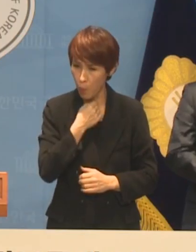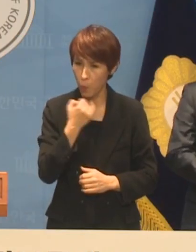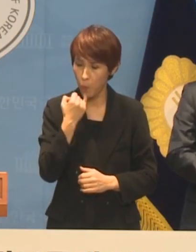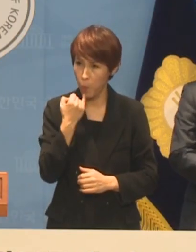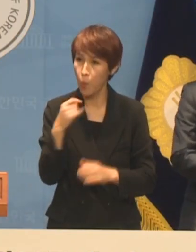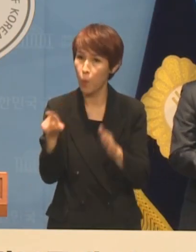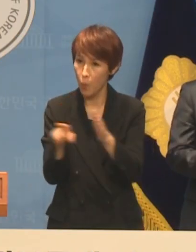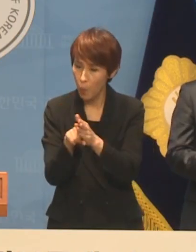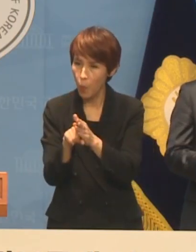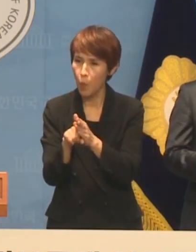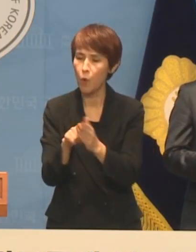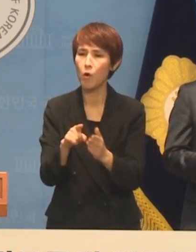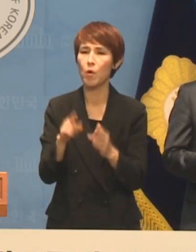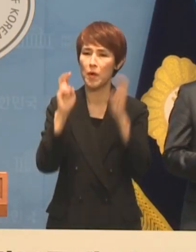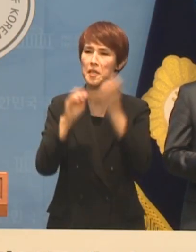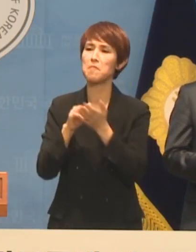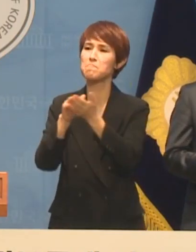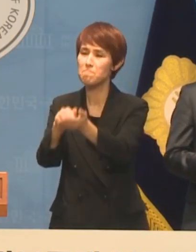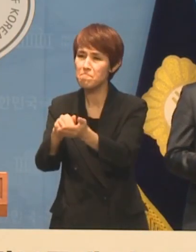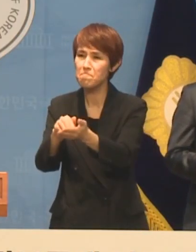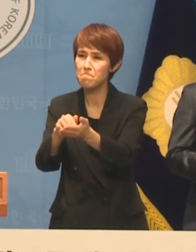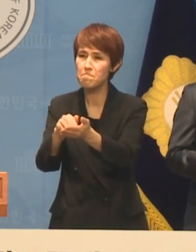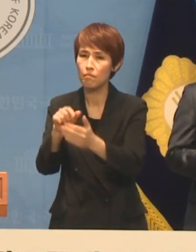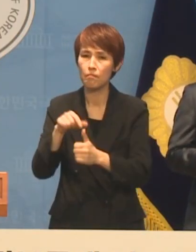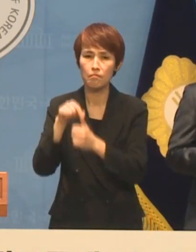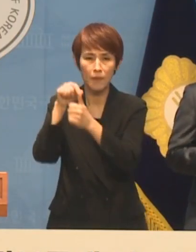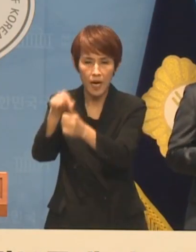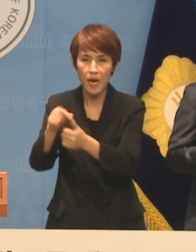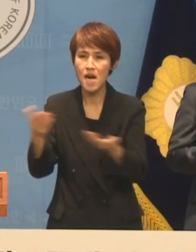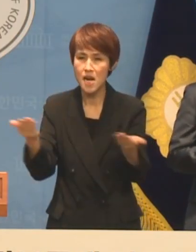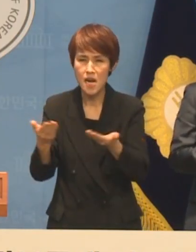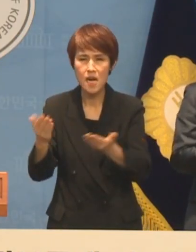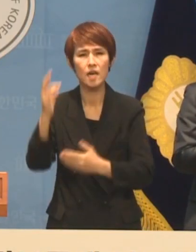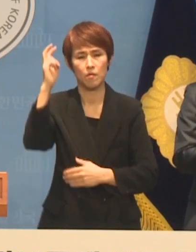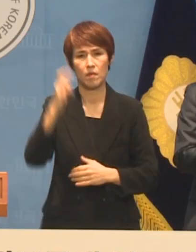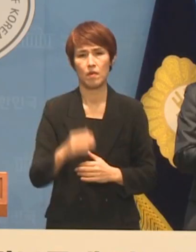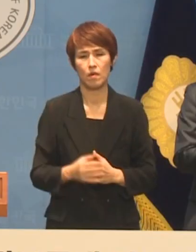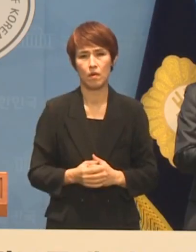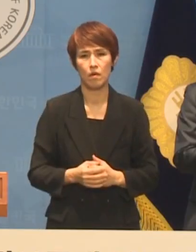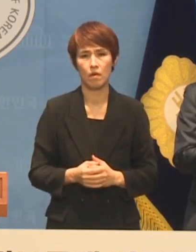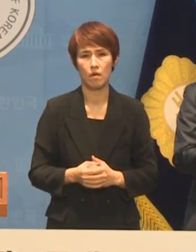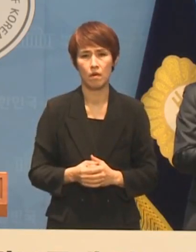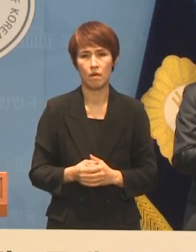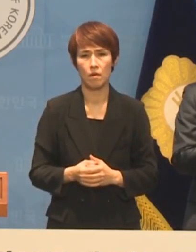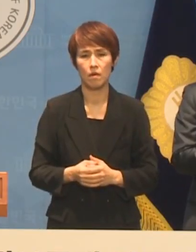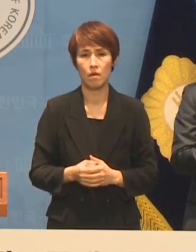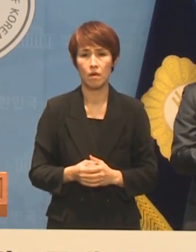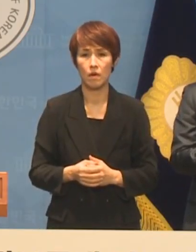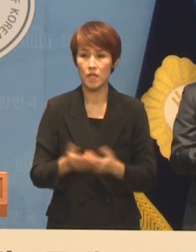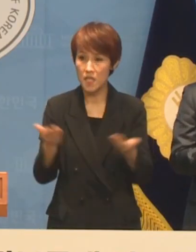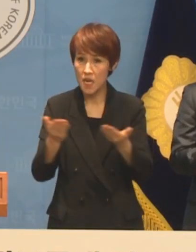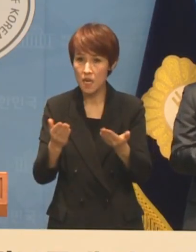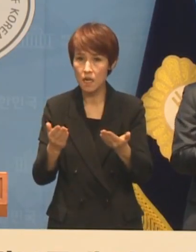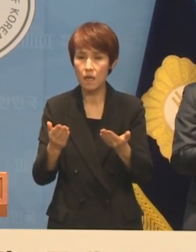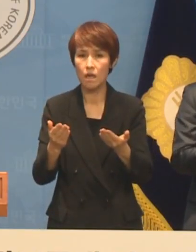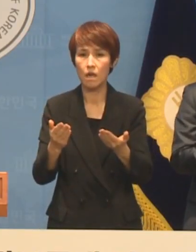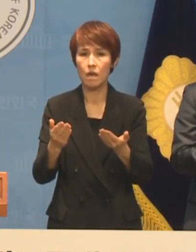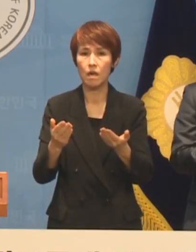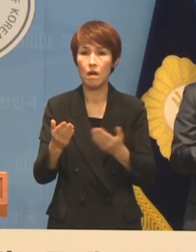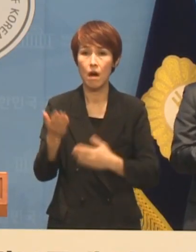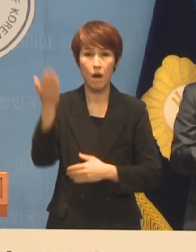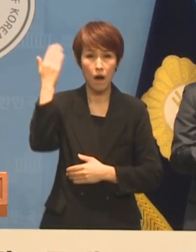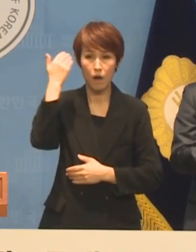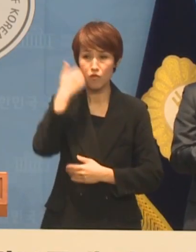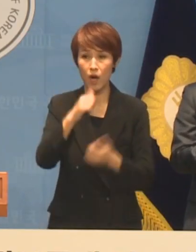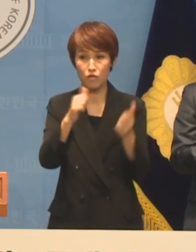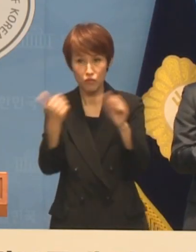말을 믿고 지원을 하고 채용이 되고 일을 할지도 모릅니다. 하지만 그 일은 어제 누군가 일하다 죽은